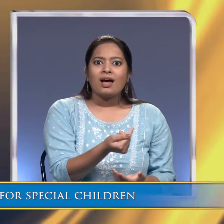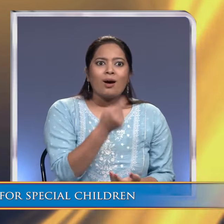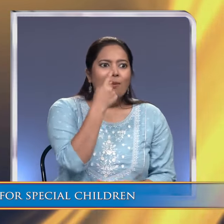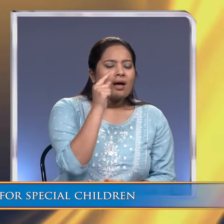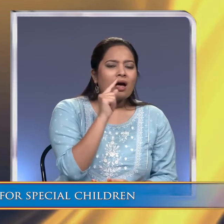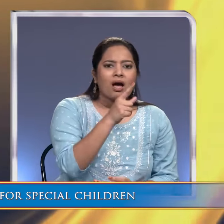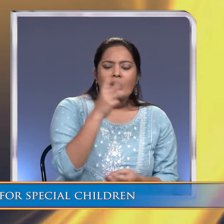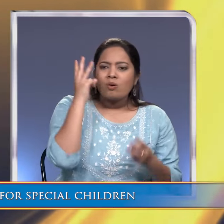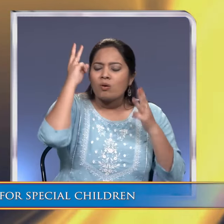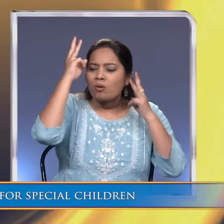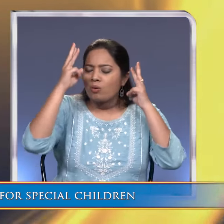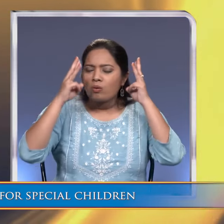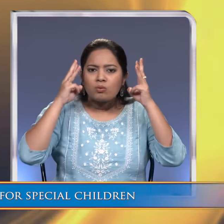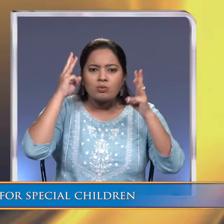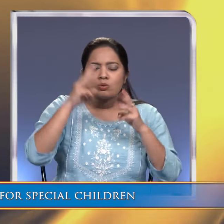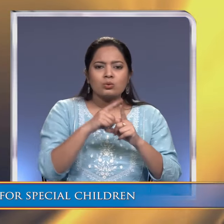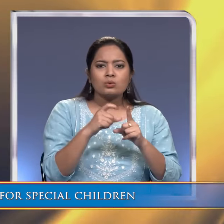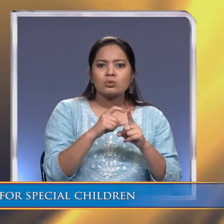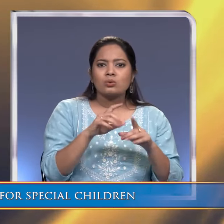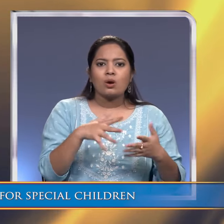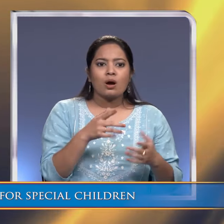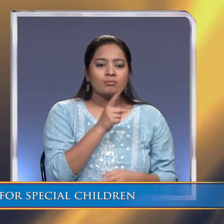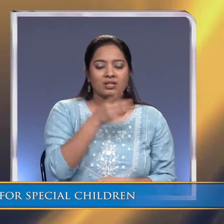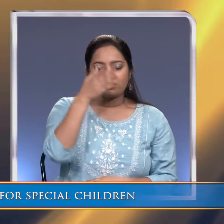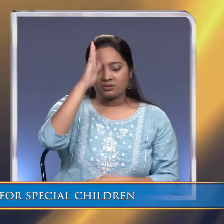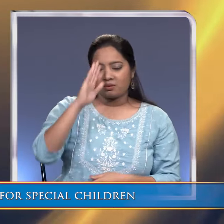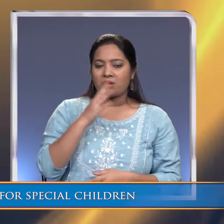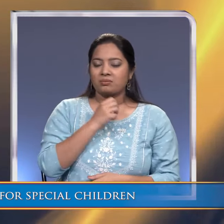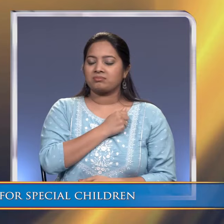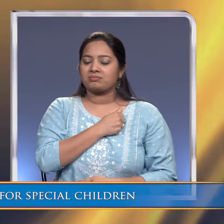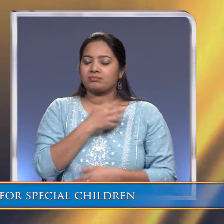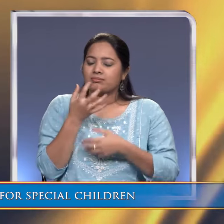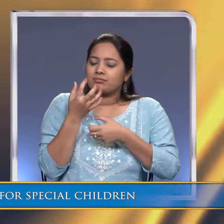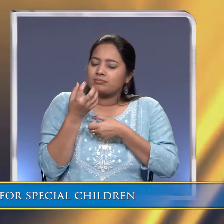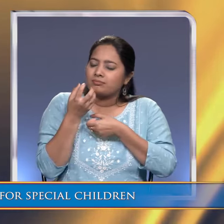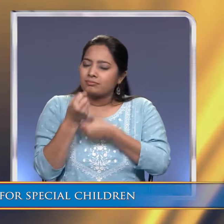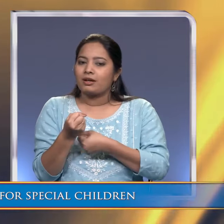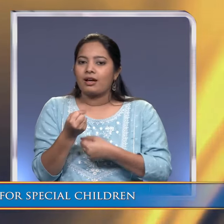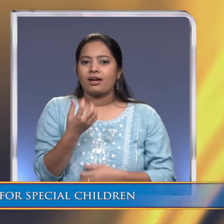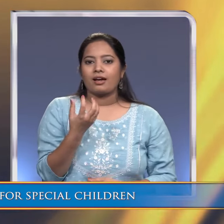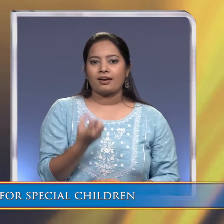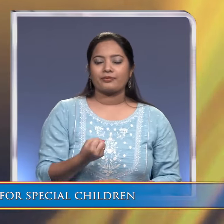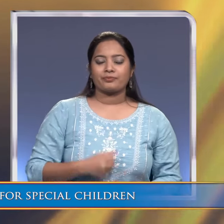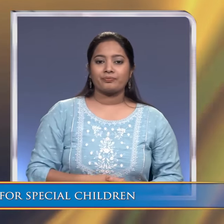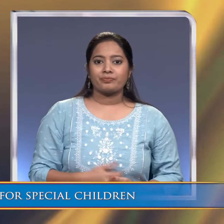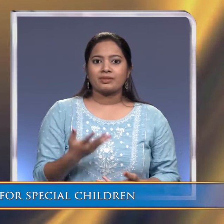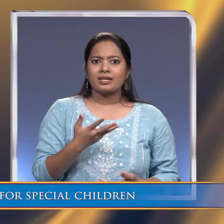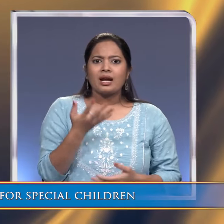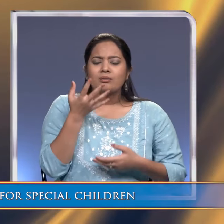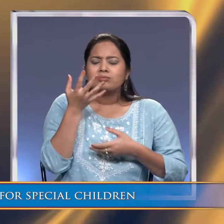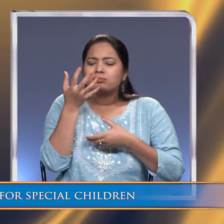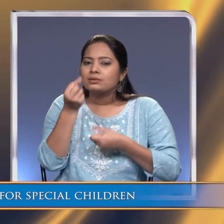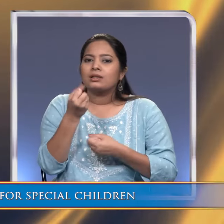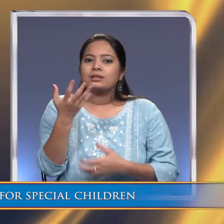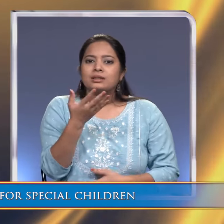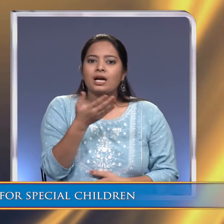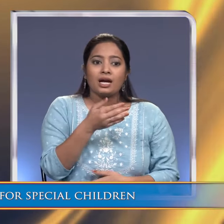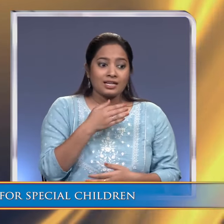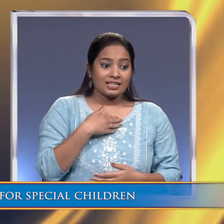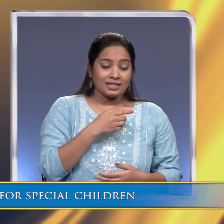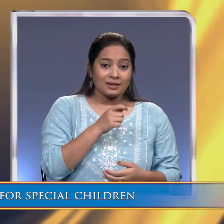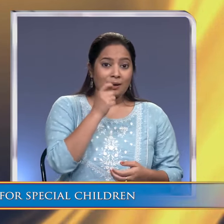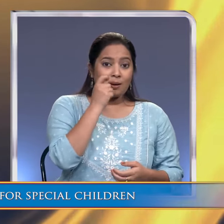वो कितना चिंतित होंगे, लेकिन ऐसे में वो विश्वास करते हैं, परमेश्वर पर विश्वास करते हैं कि ये